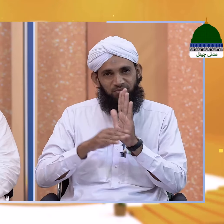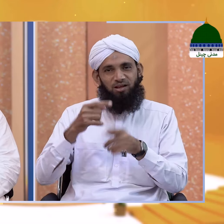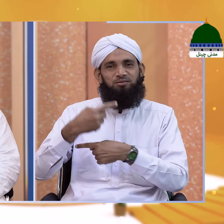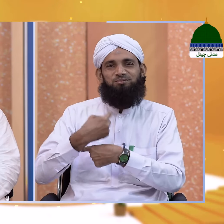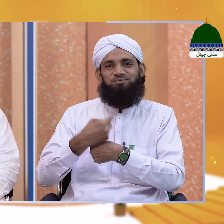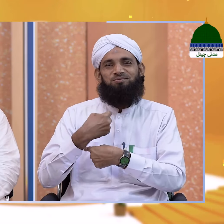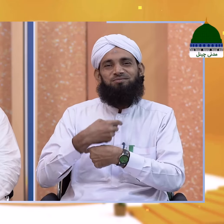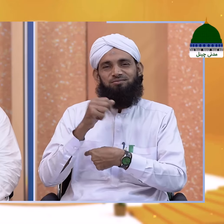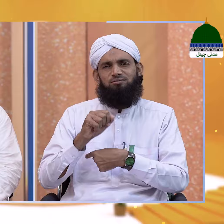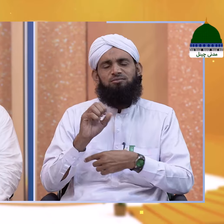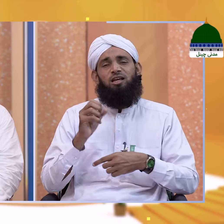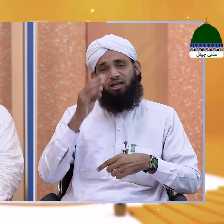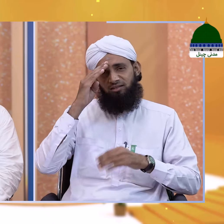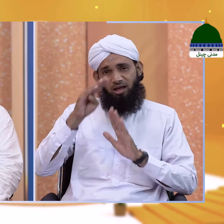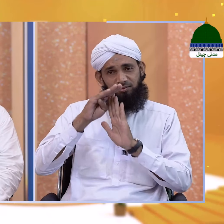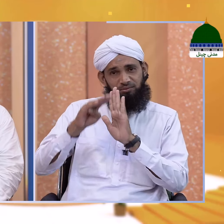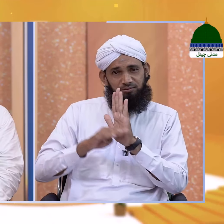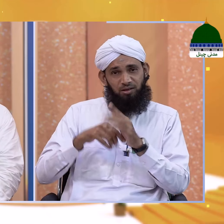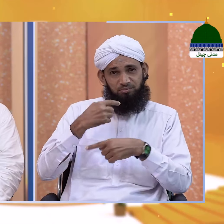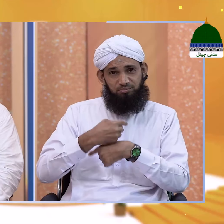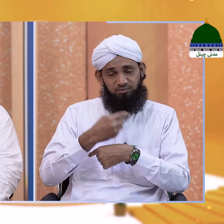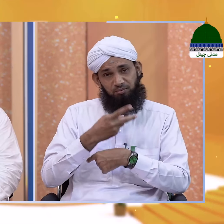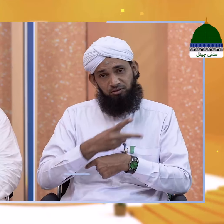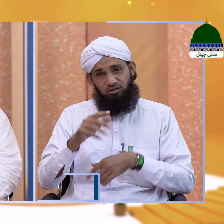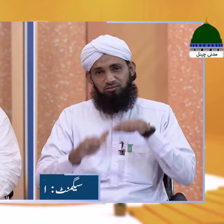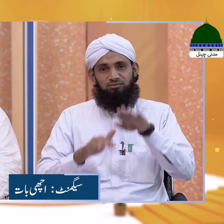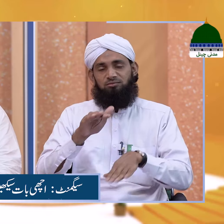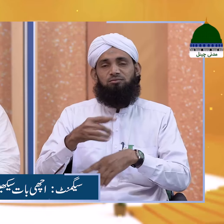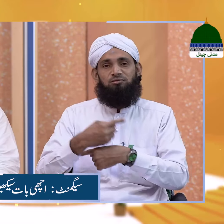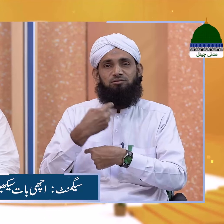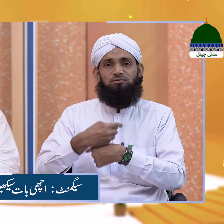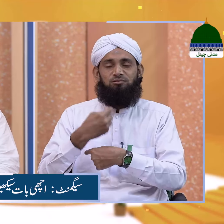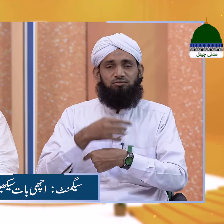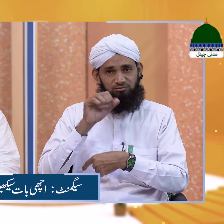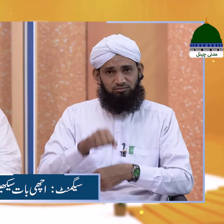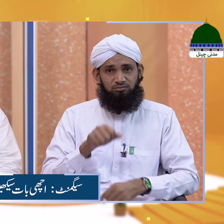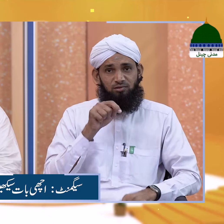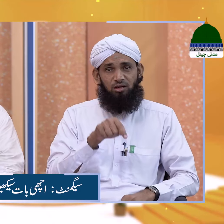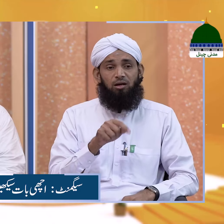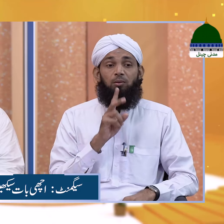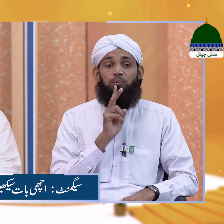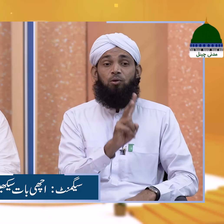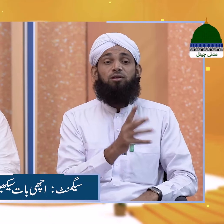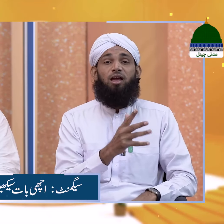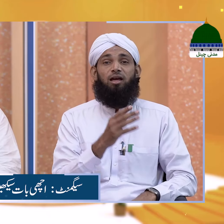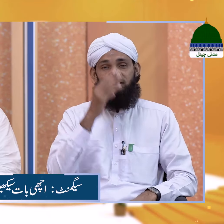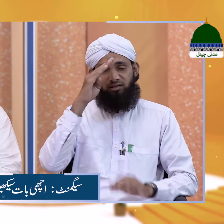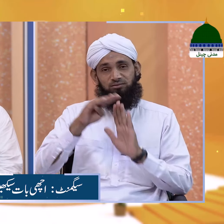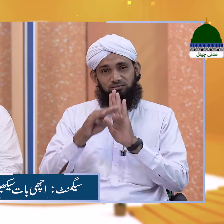ہے۔ جہاں دین اسلام نے ہمیں قدم قدم پہ رہنمائی کی ہے، وہاں ہمیں یہ بھی بتایا کہ آپ نے بولنا کیا ہے، آپ نے تیمارداری